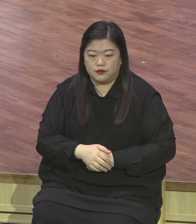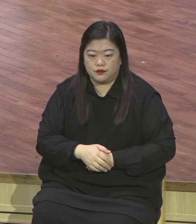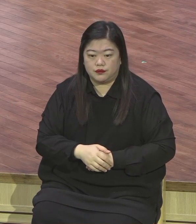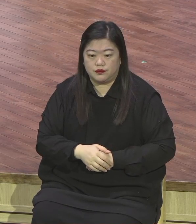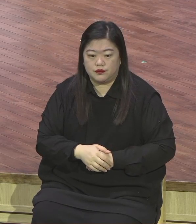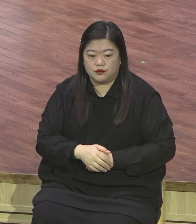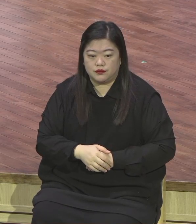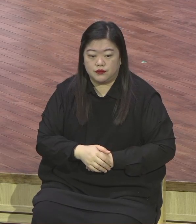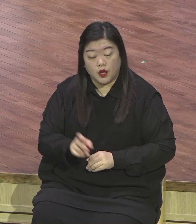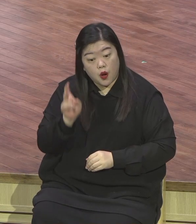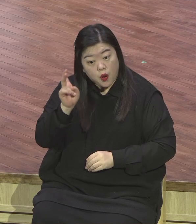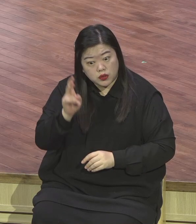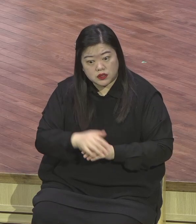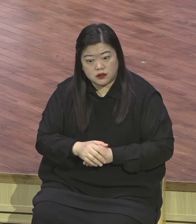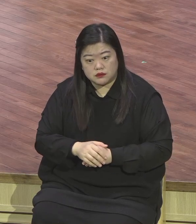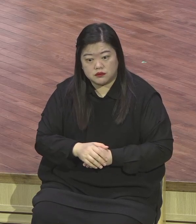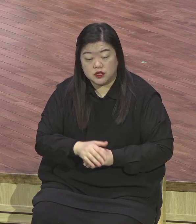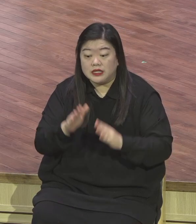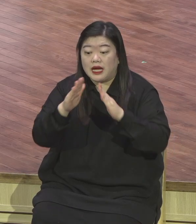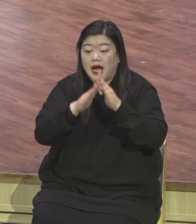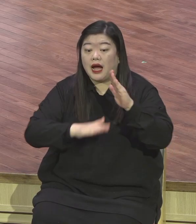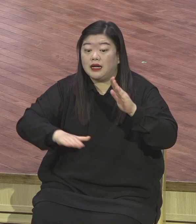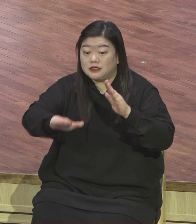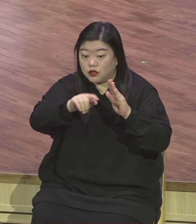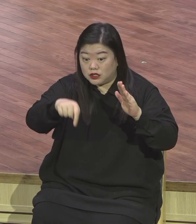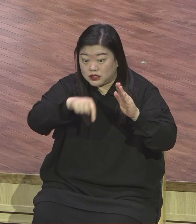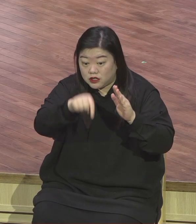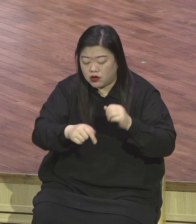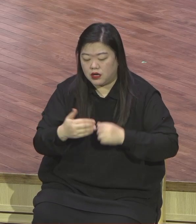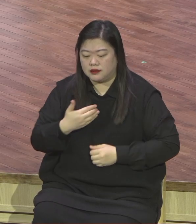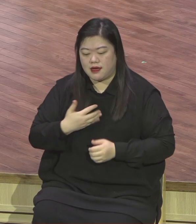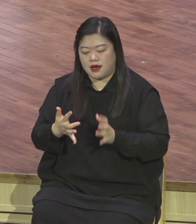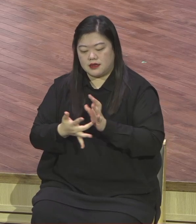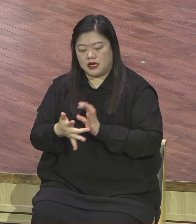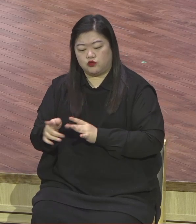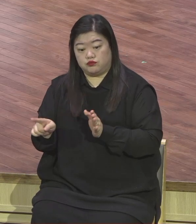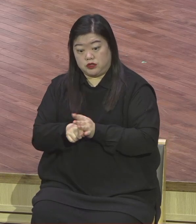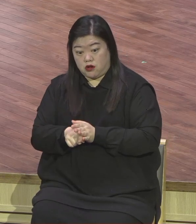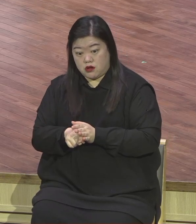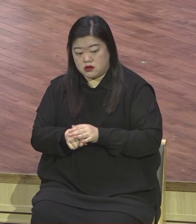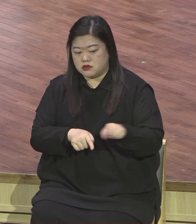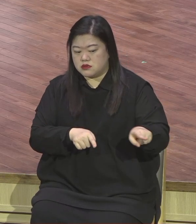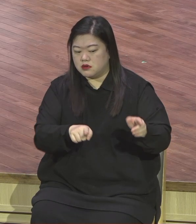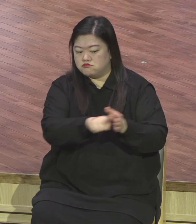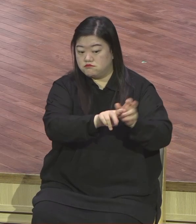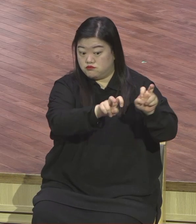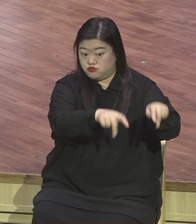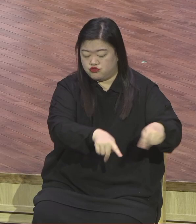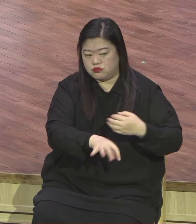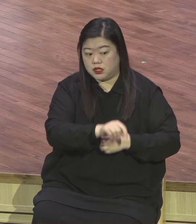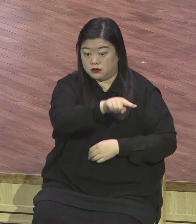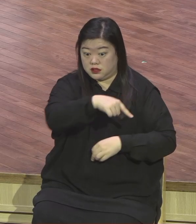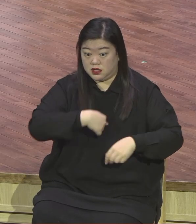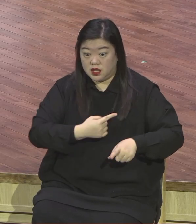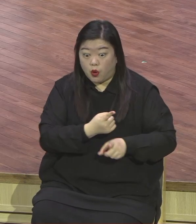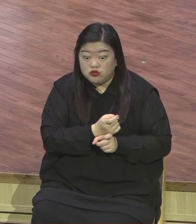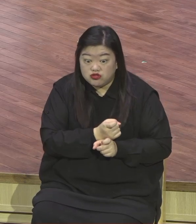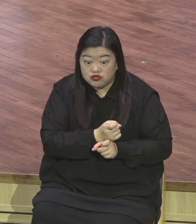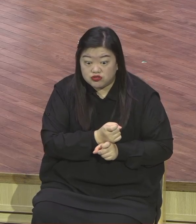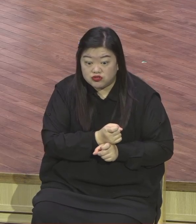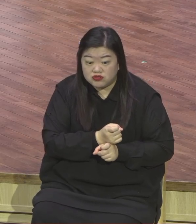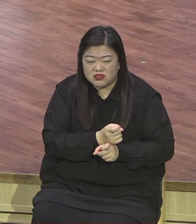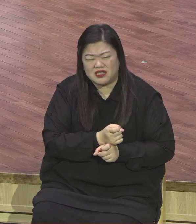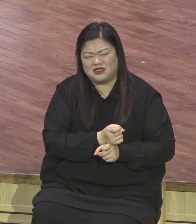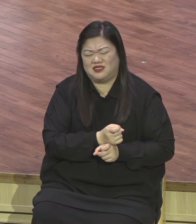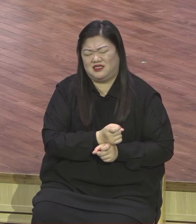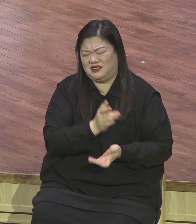식으로 받아들여서는 안됩니다. 사실 본문 내용은요. 예수님 처음 예수를 믿었던 사람들이 실제로 많이